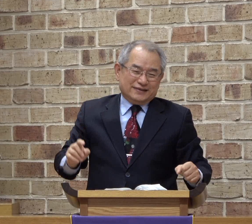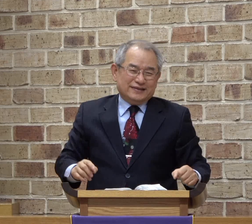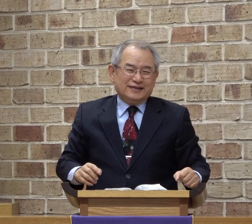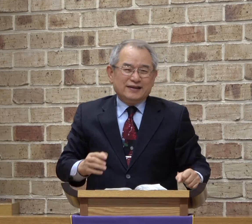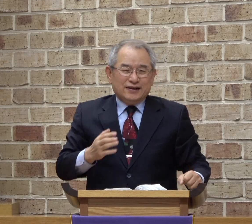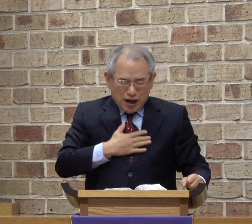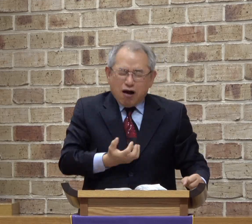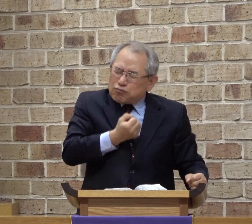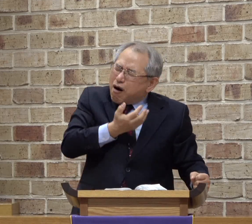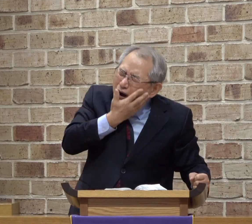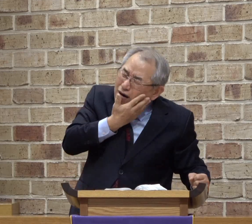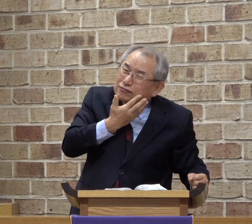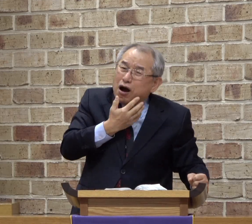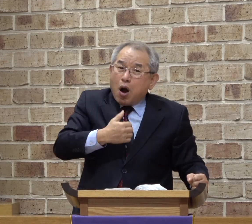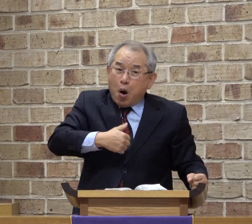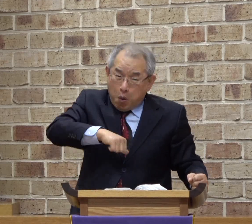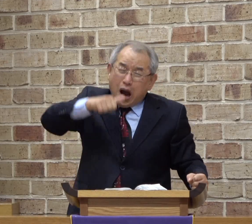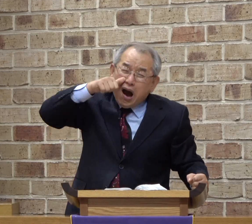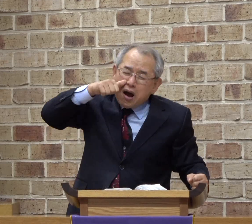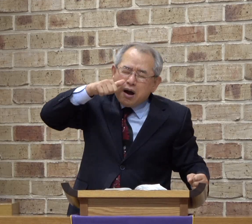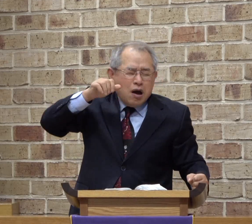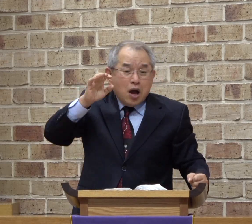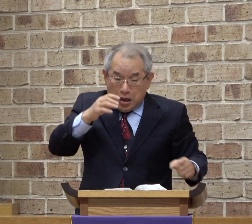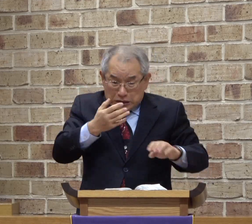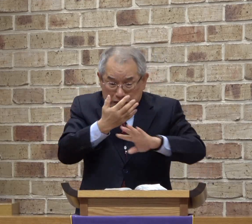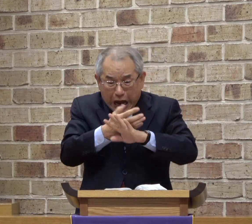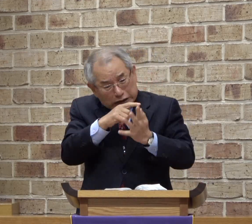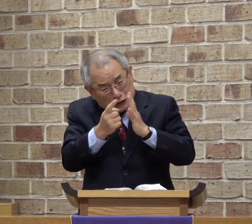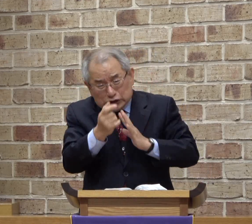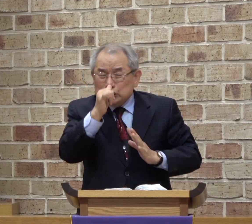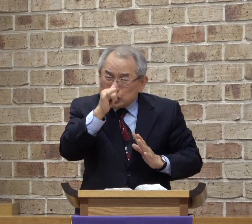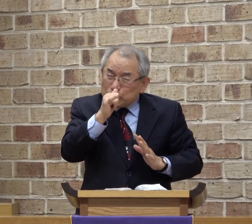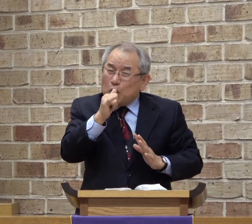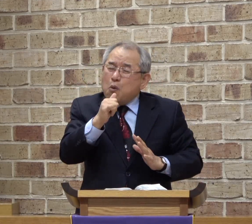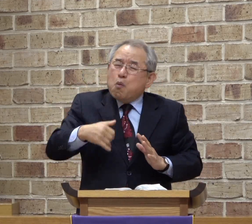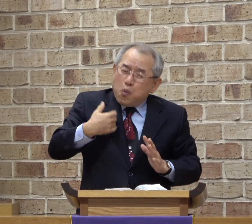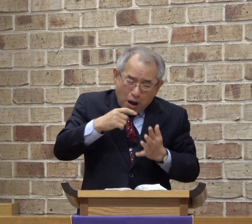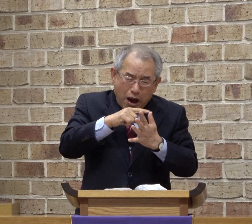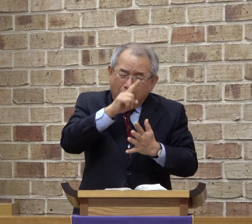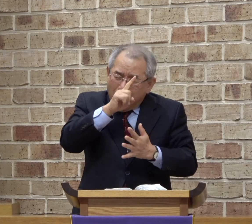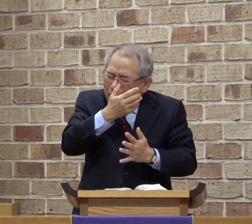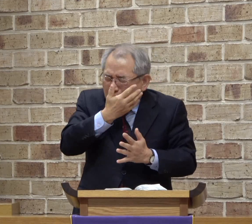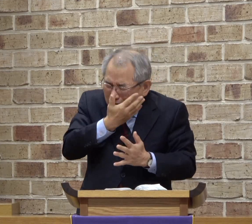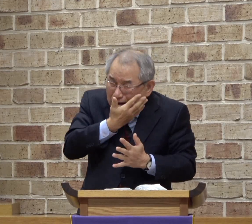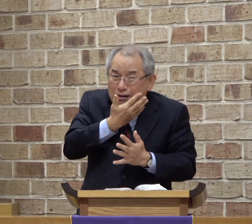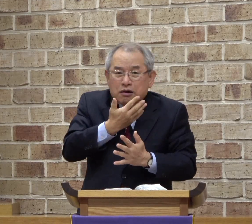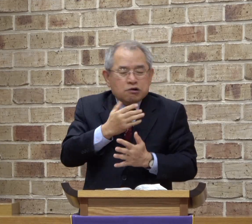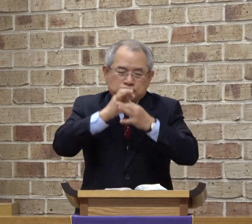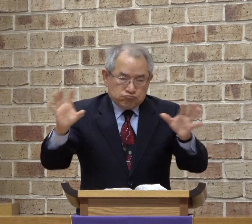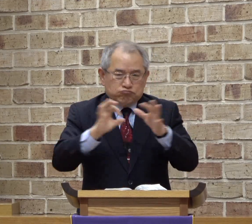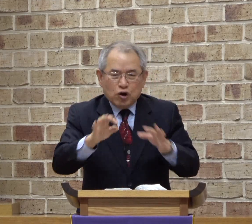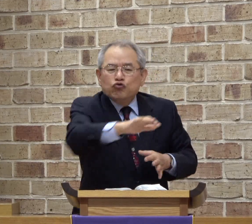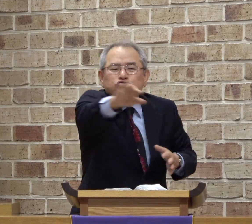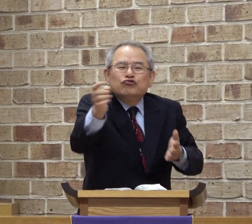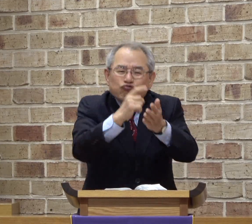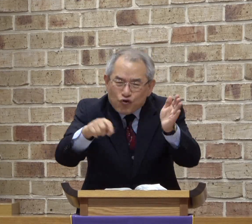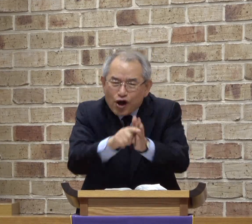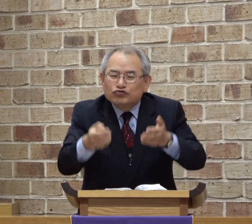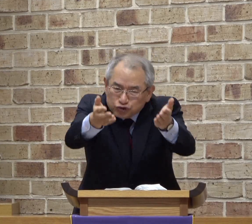또한 우리 성도들 중에 서로 막 이렇게 여자분이 막 끌어안는 거 보고 제가 가끔 감동될 때가 있습니다. 우리 속에 하나님의 사랑을